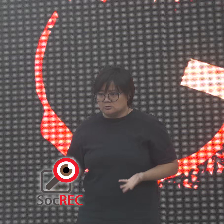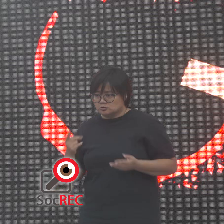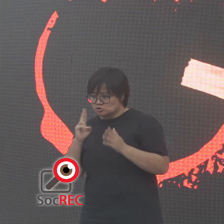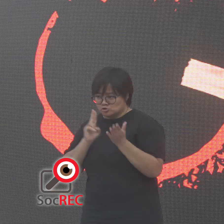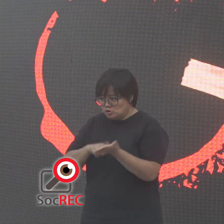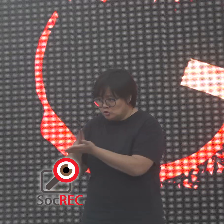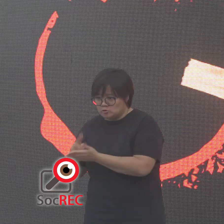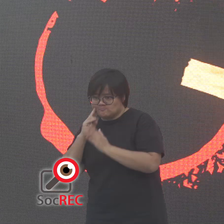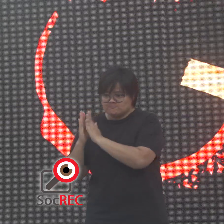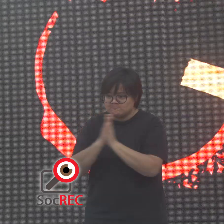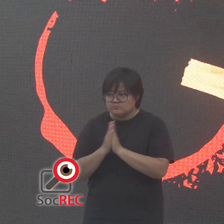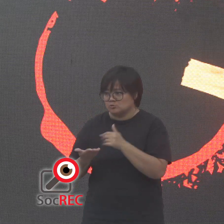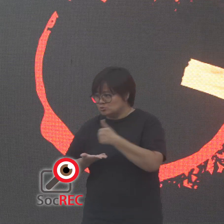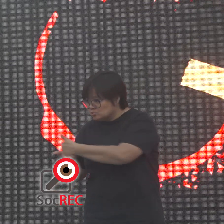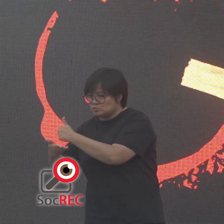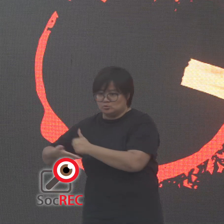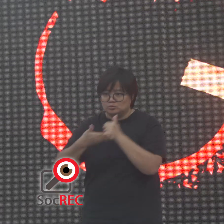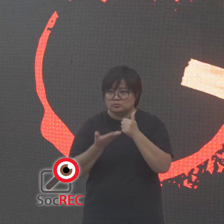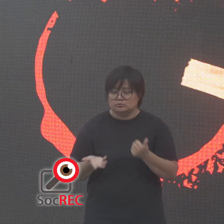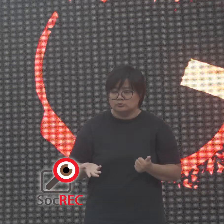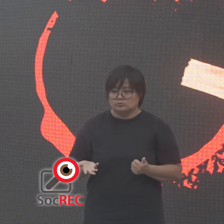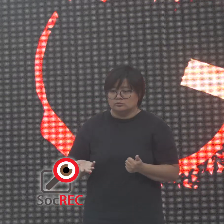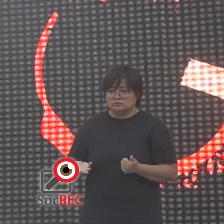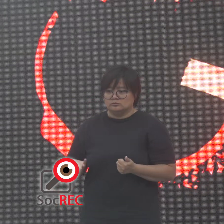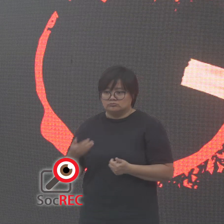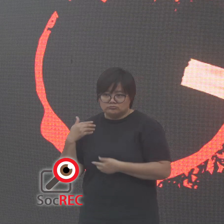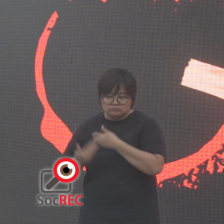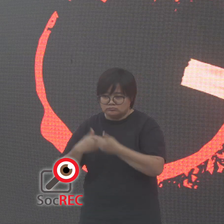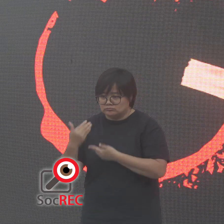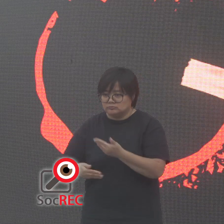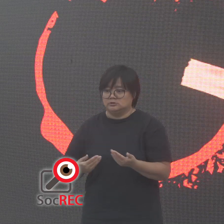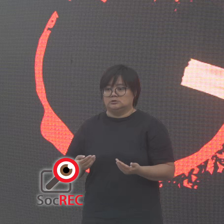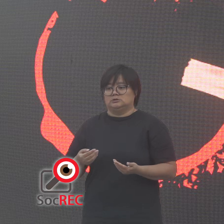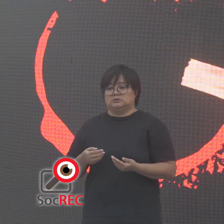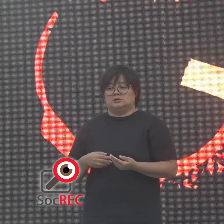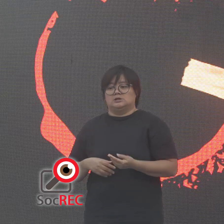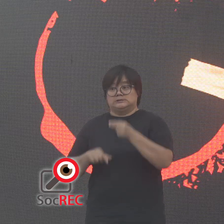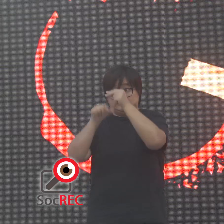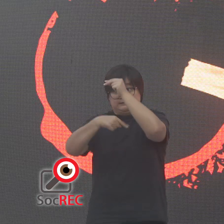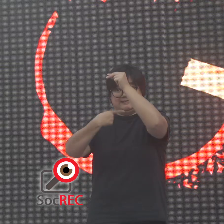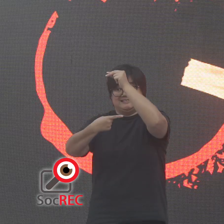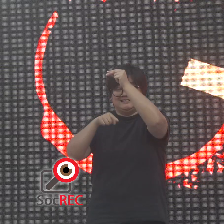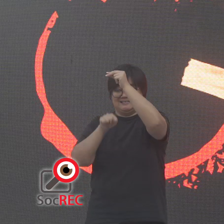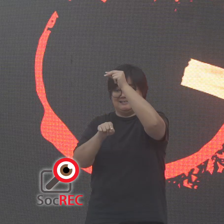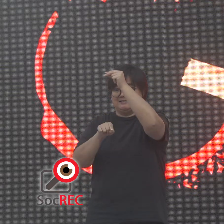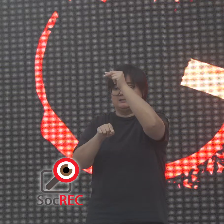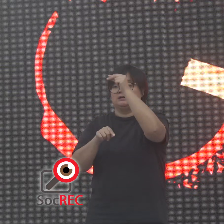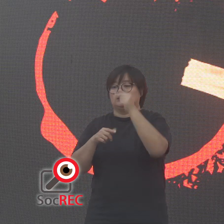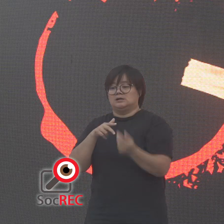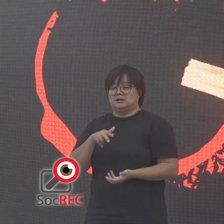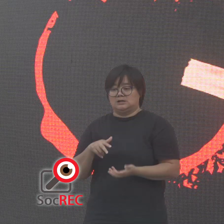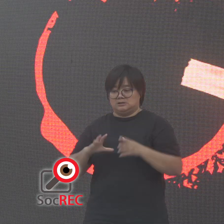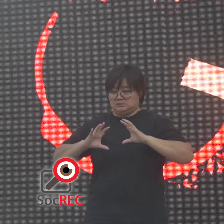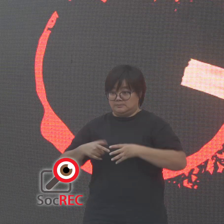3星期，7月1日，大家又記不記得在手足們很努力地去進入去立法會的時